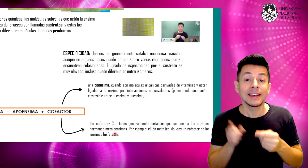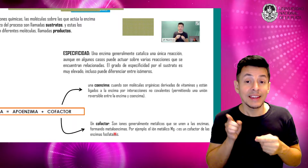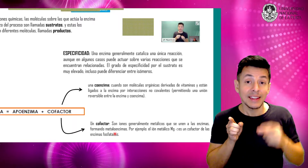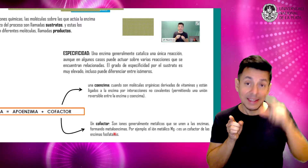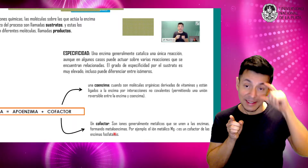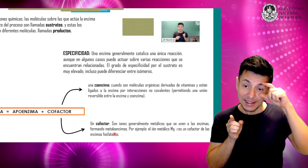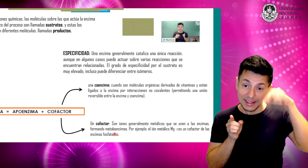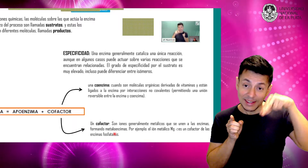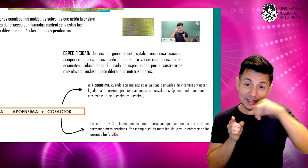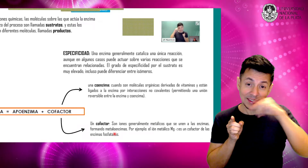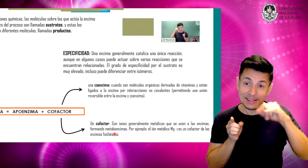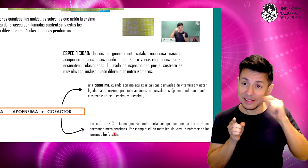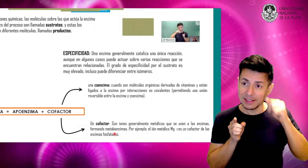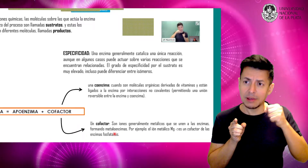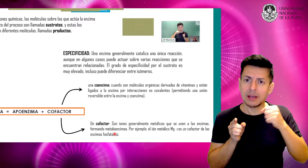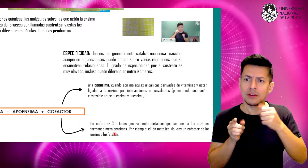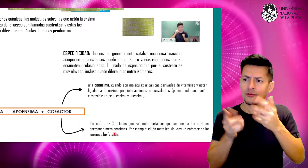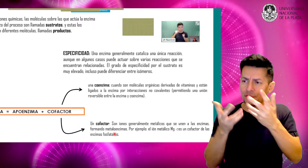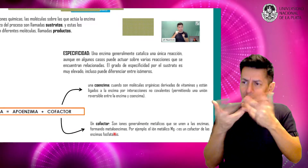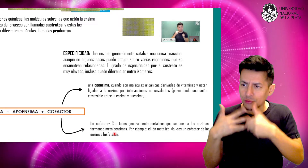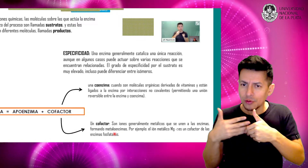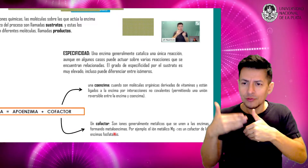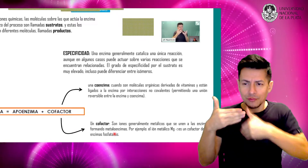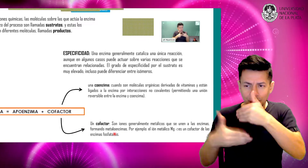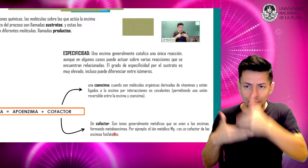puedan cumplir su función.